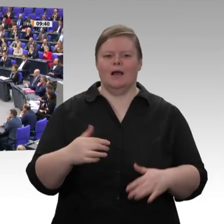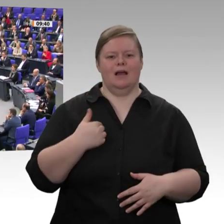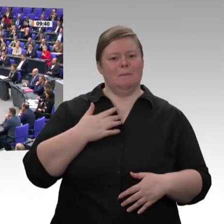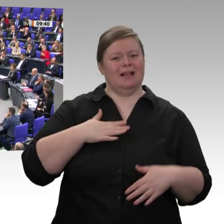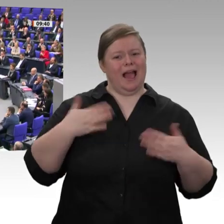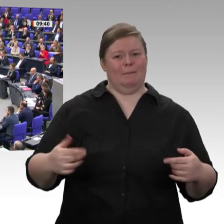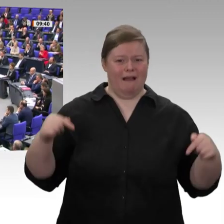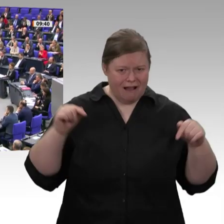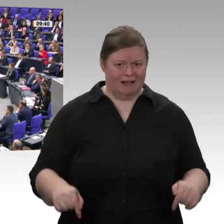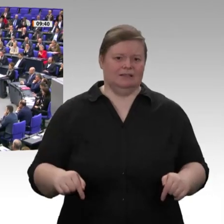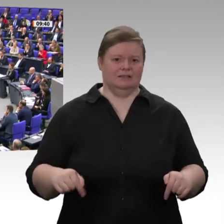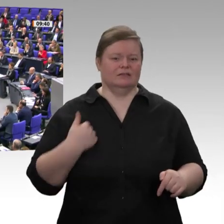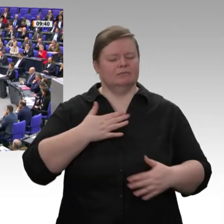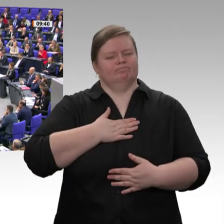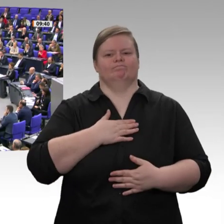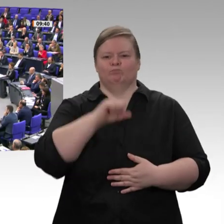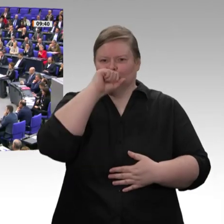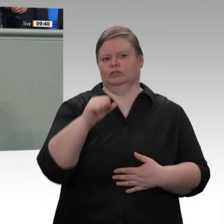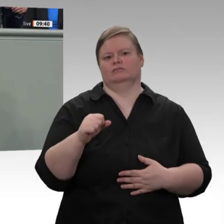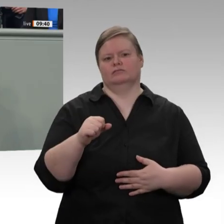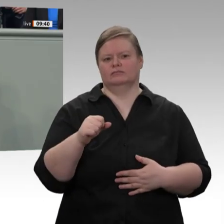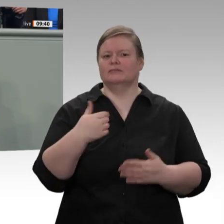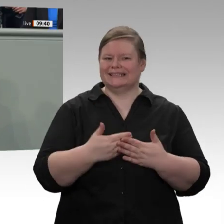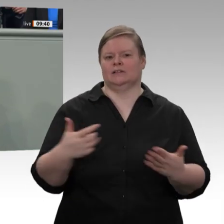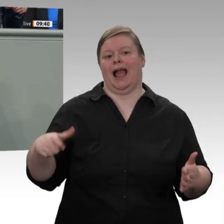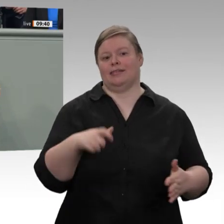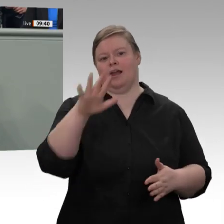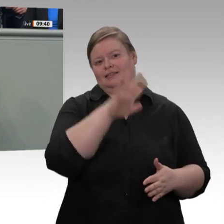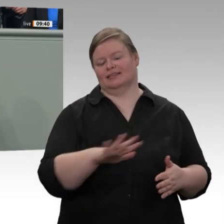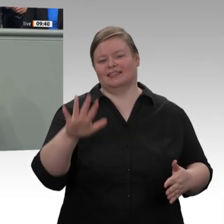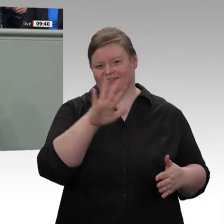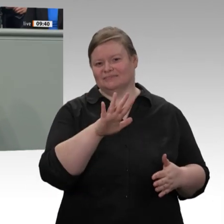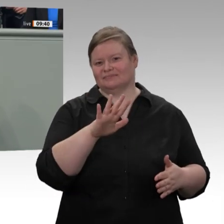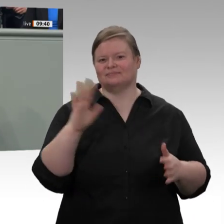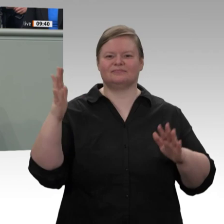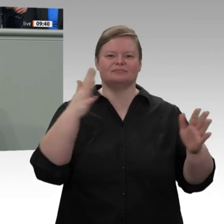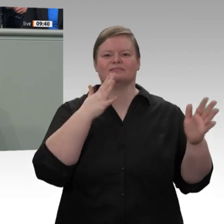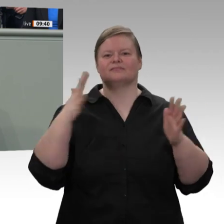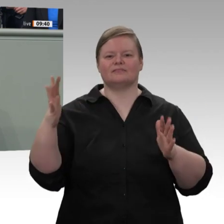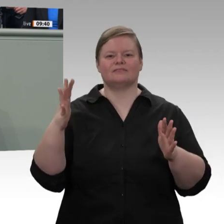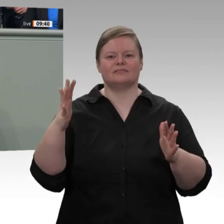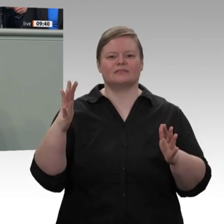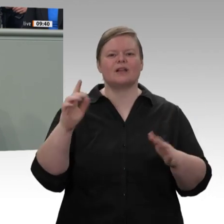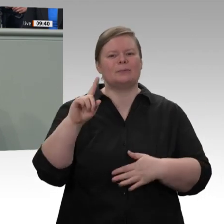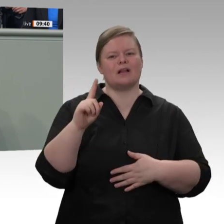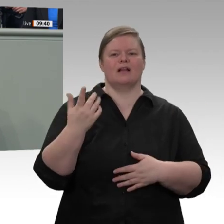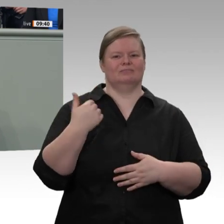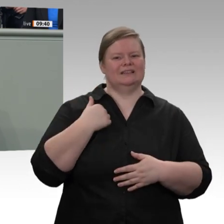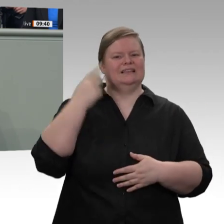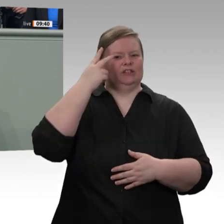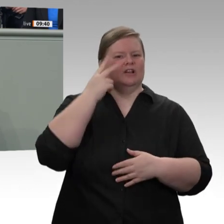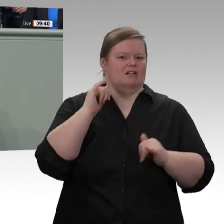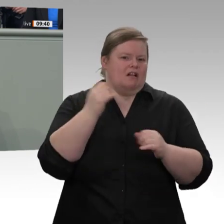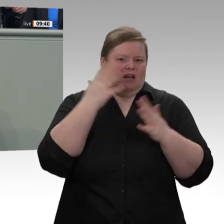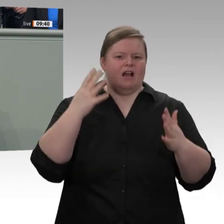meine Damen und Herren, darf es keinen Platz für Hass und Rassismus geben. Das sage ich nicht als jemand, der nicht in Deutschland geboren wurde, das sage ich als Bürger